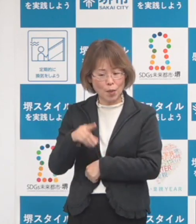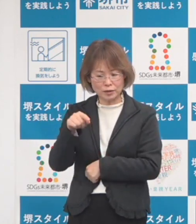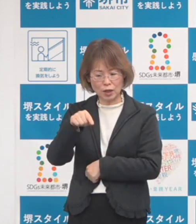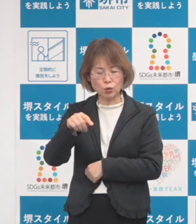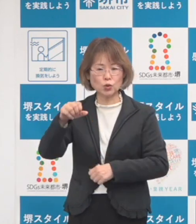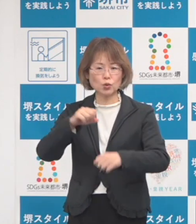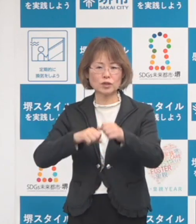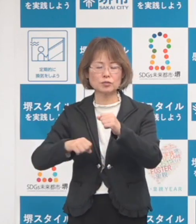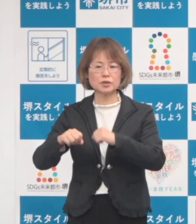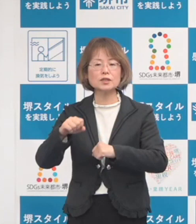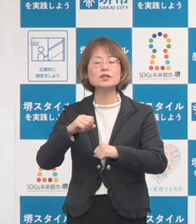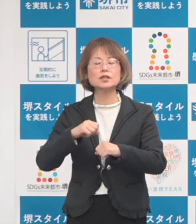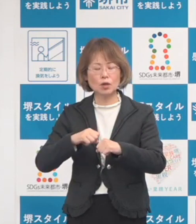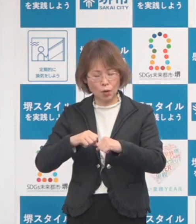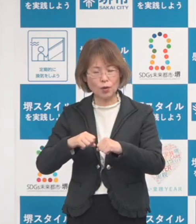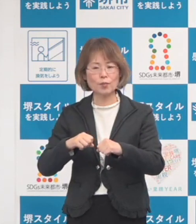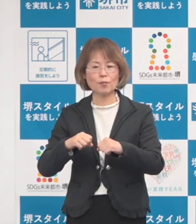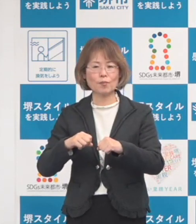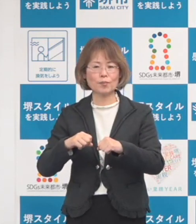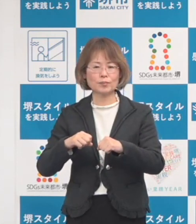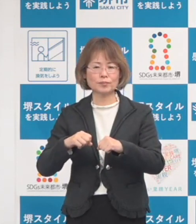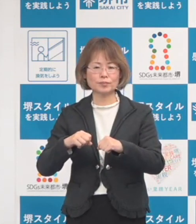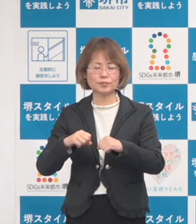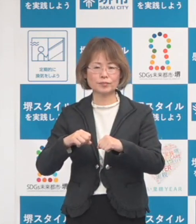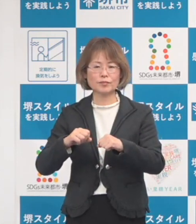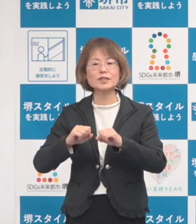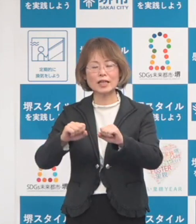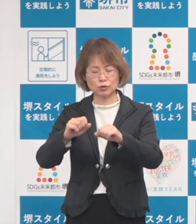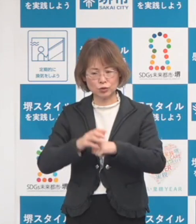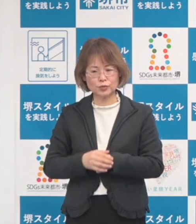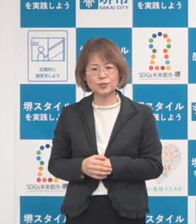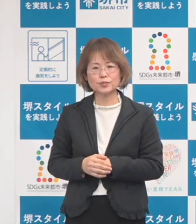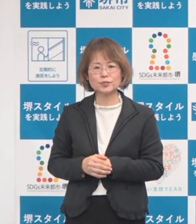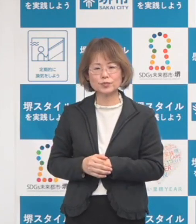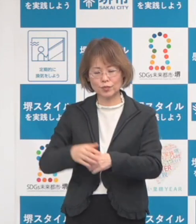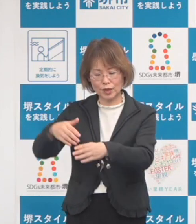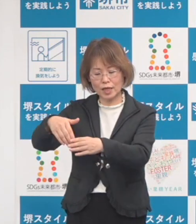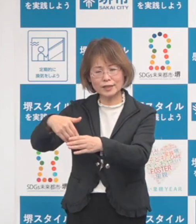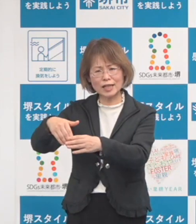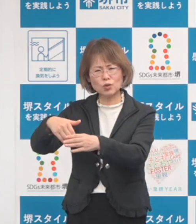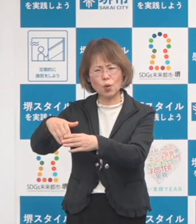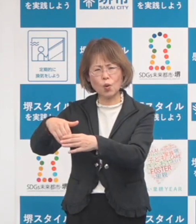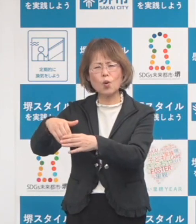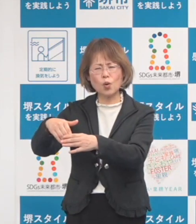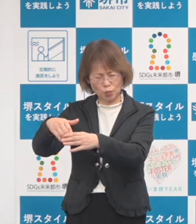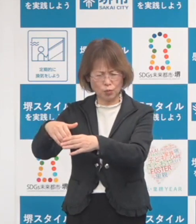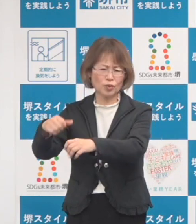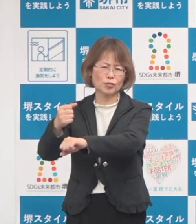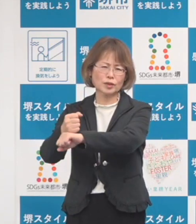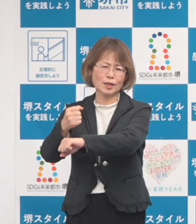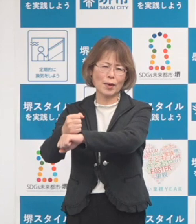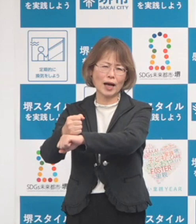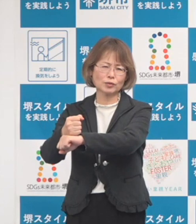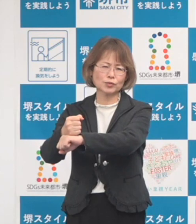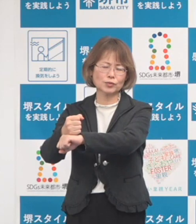その保管場所も含めて、また洗浄という手間もありますので、その